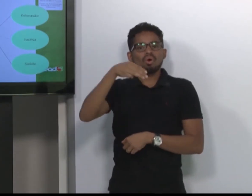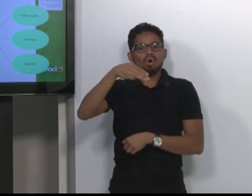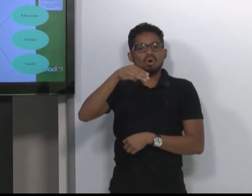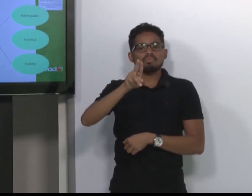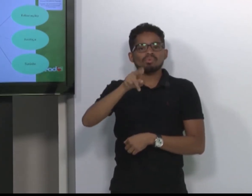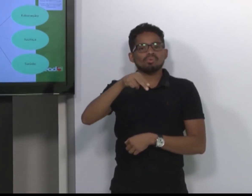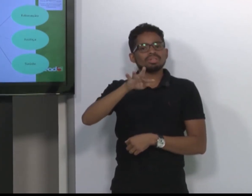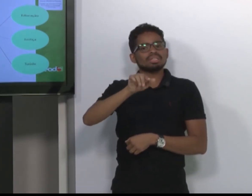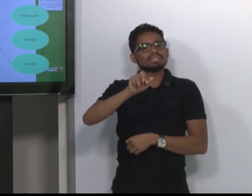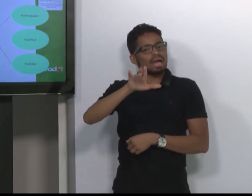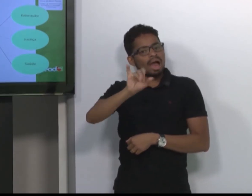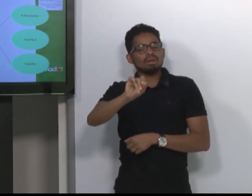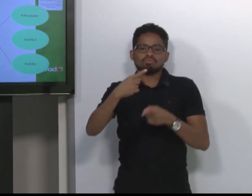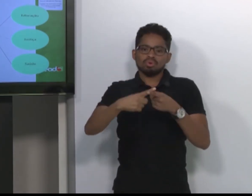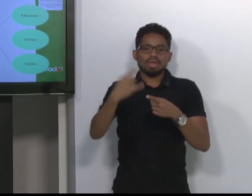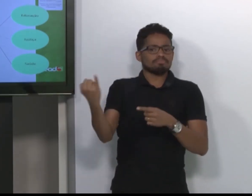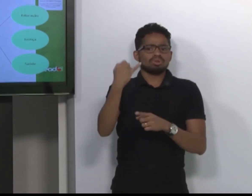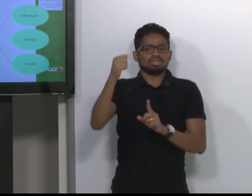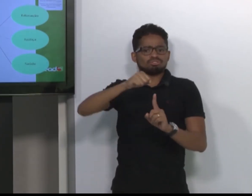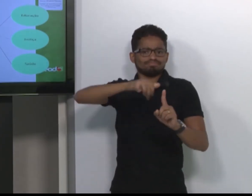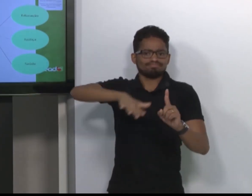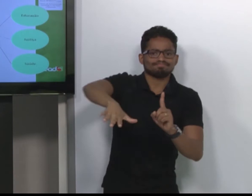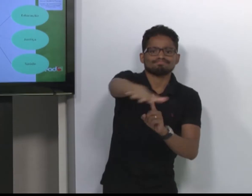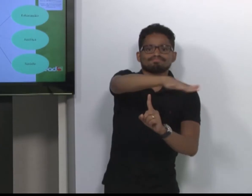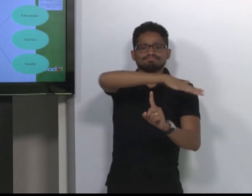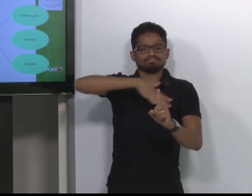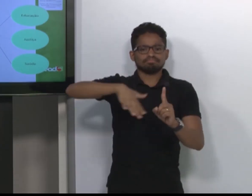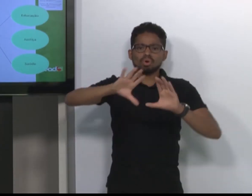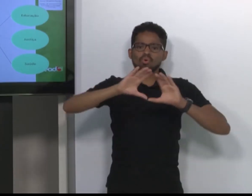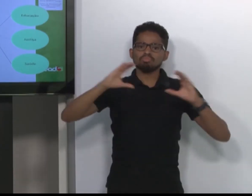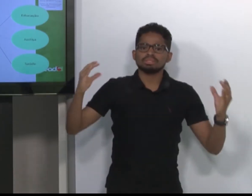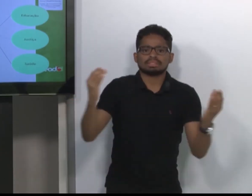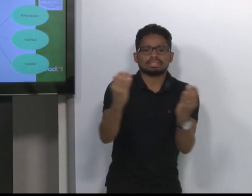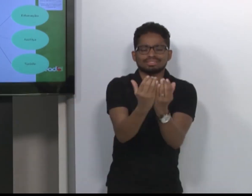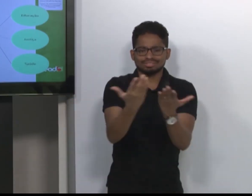assegurando o direito do sujeito surdo de estar nesses espaços.